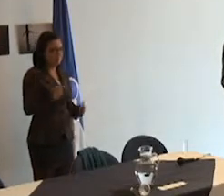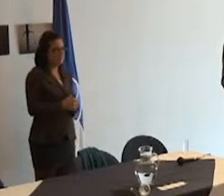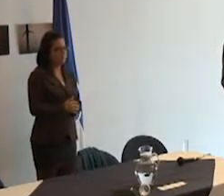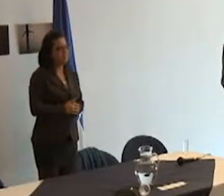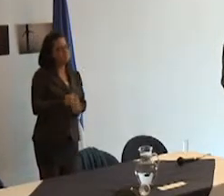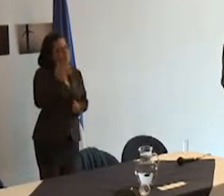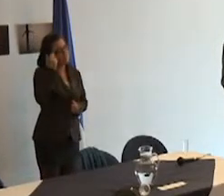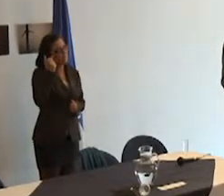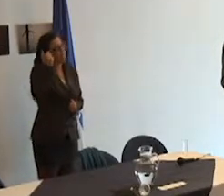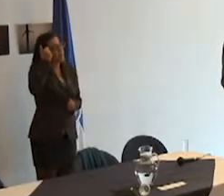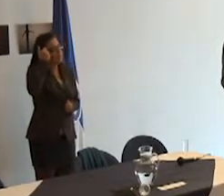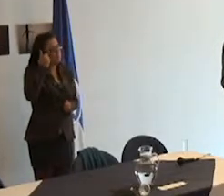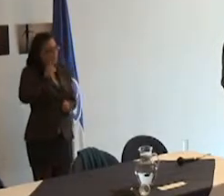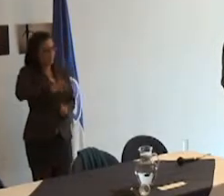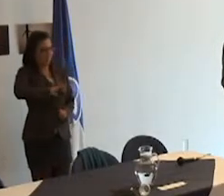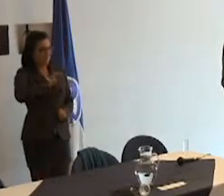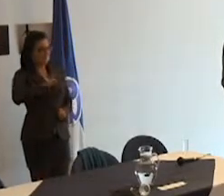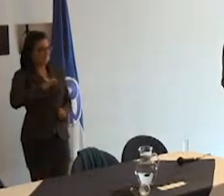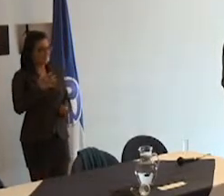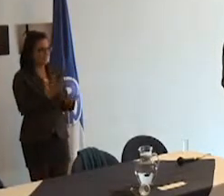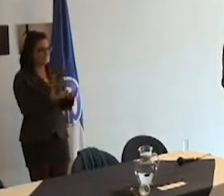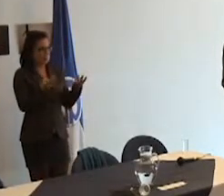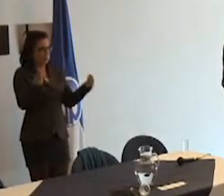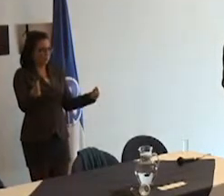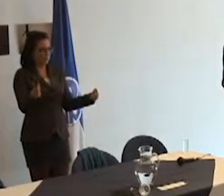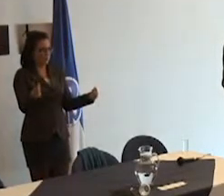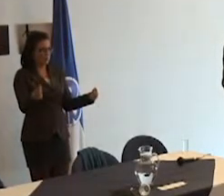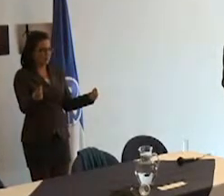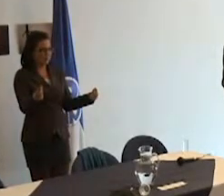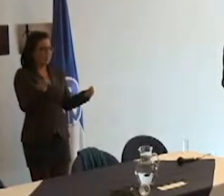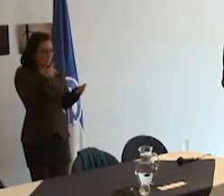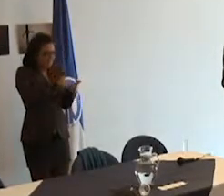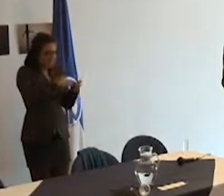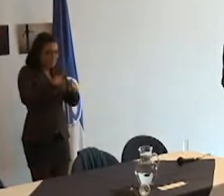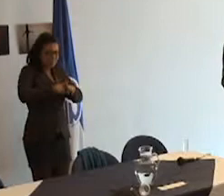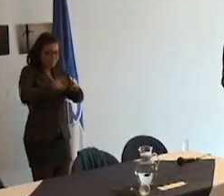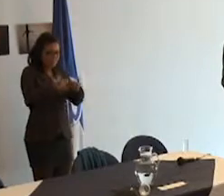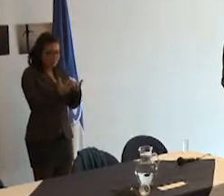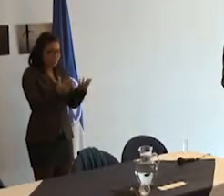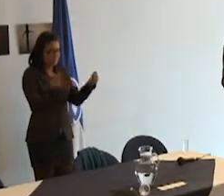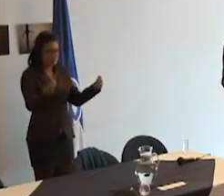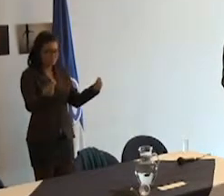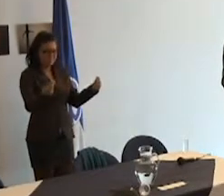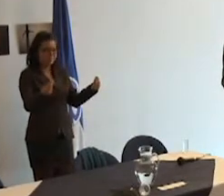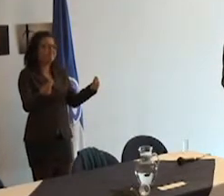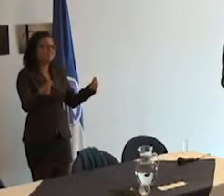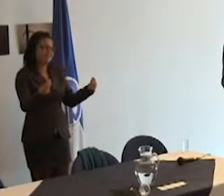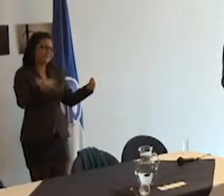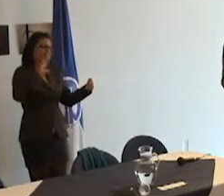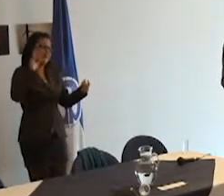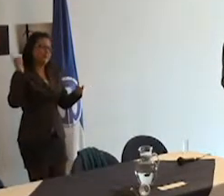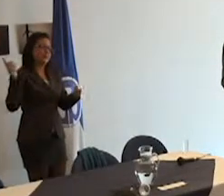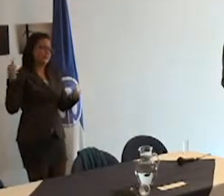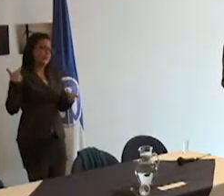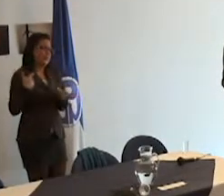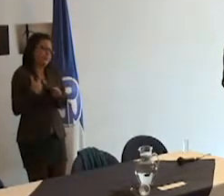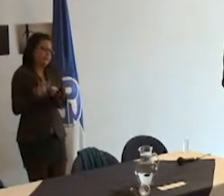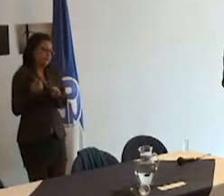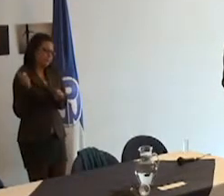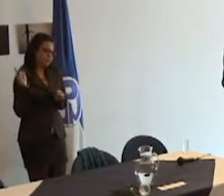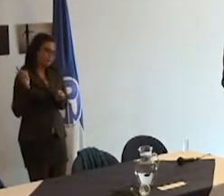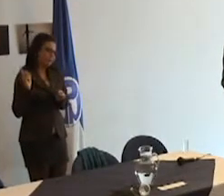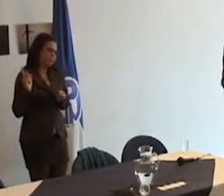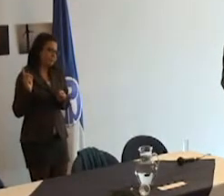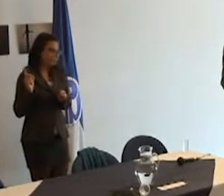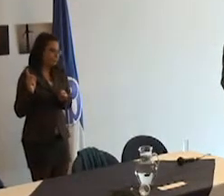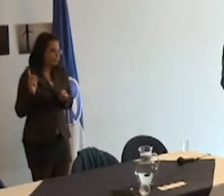hacía creer frente a las características de los grupos. Esta diferenciación se ha extendido a lo largo de los siglos, perpetuando